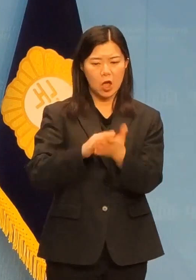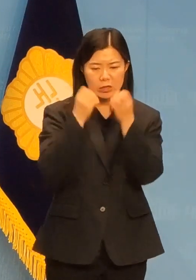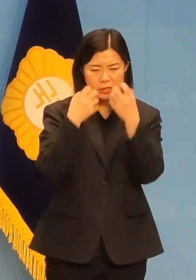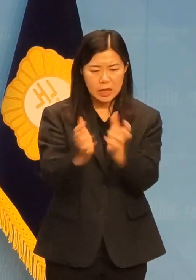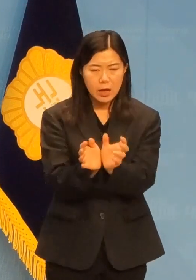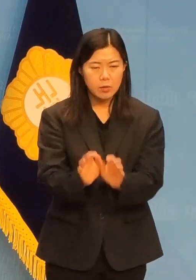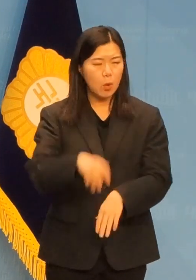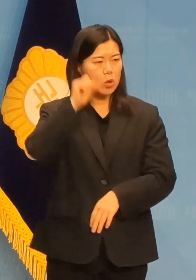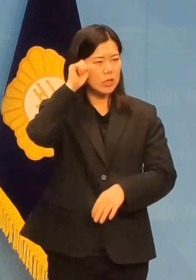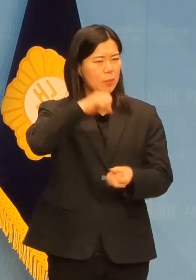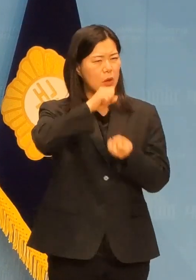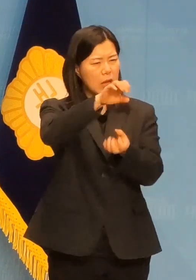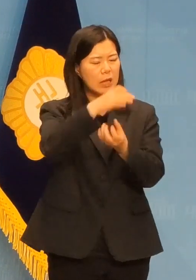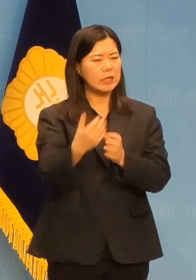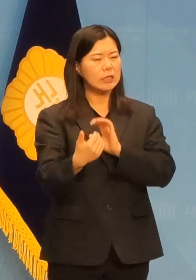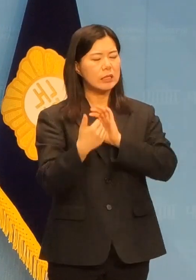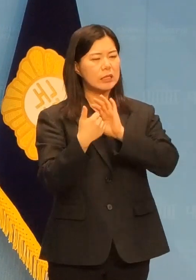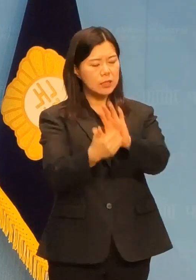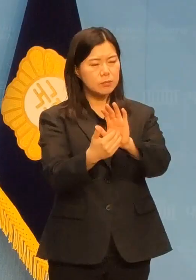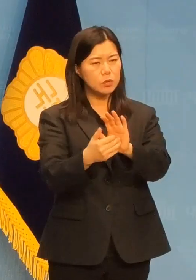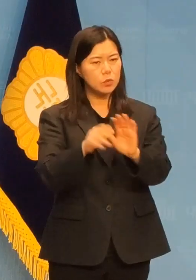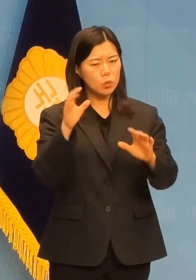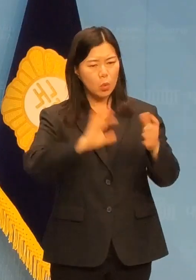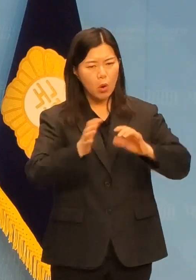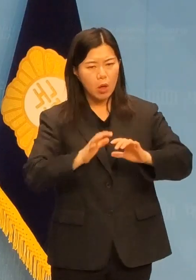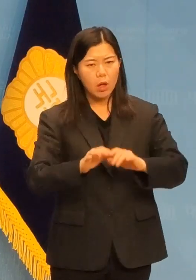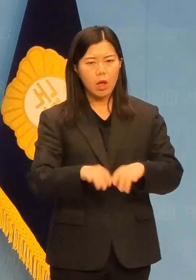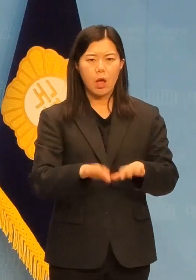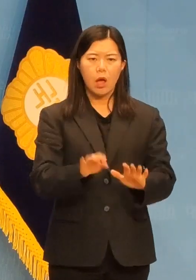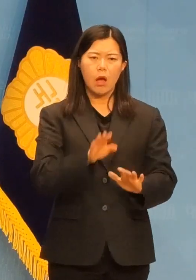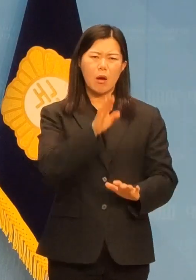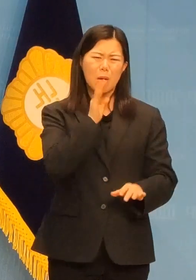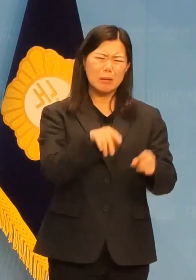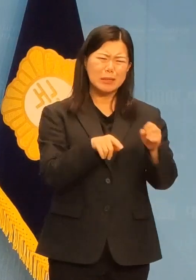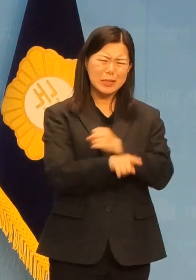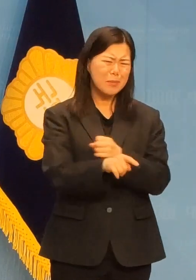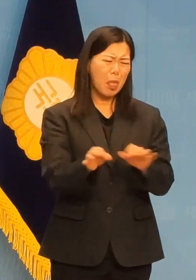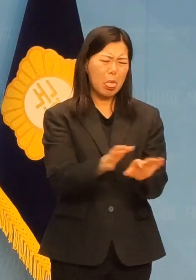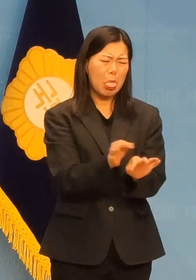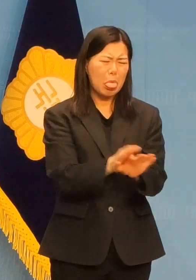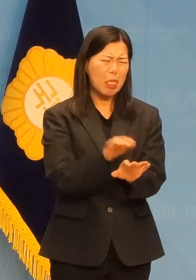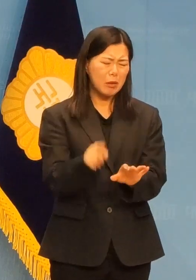새벽 배송 금지 토론, 본질을 호도하는 갈라치기일 뿐입니다.